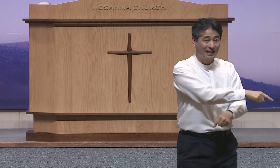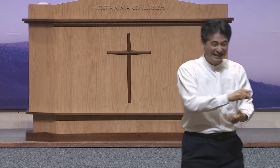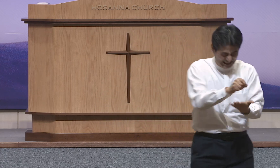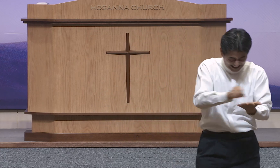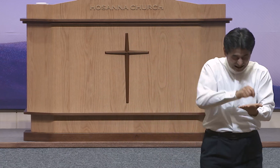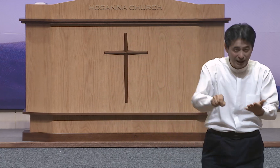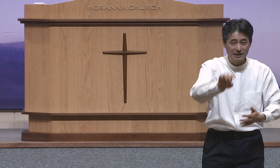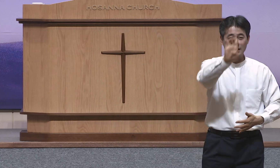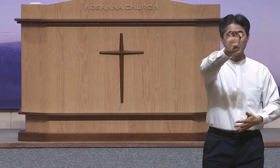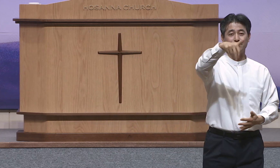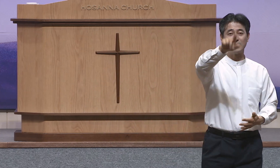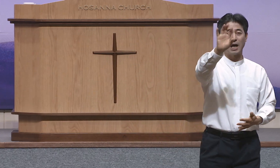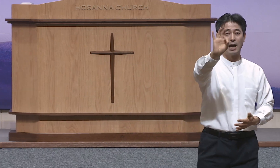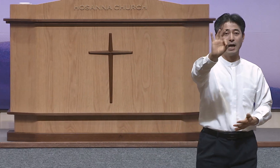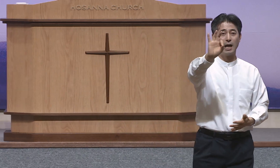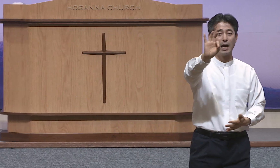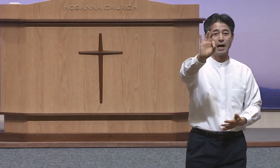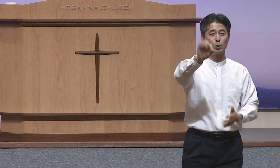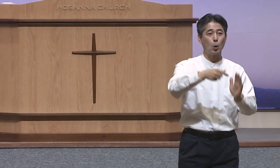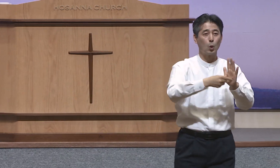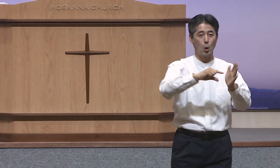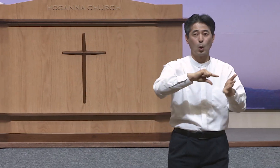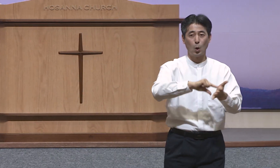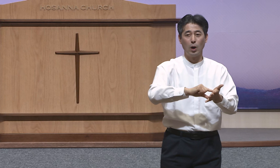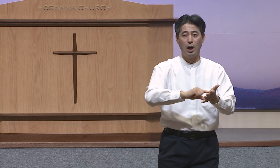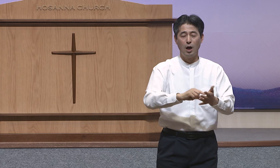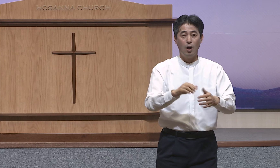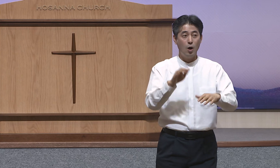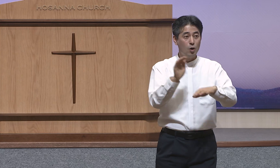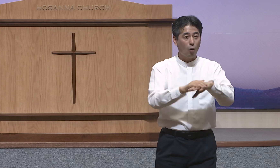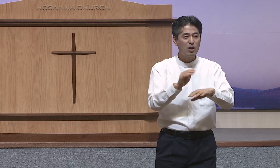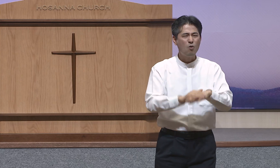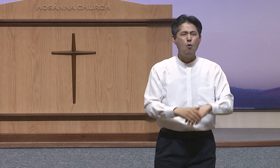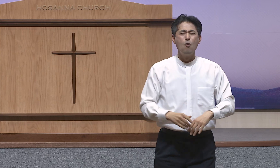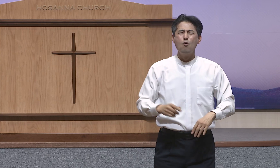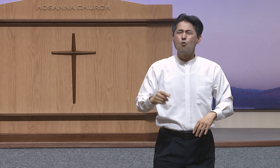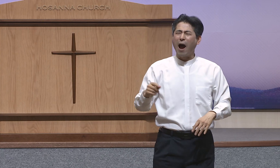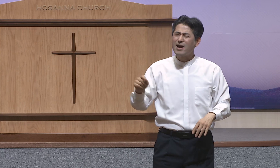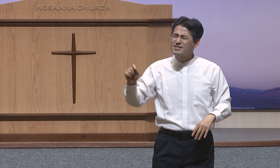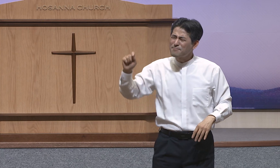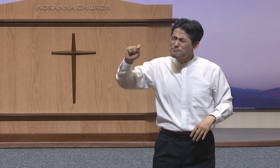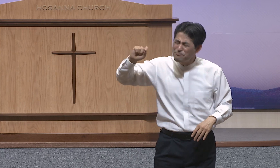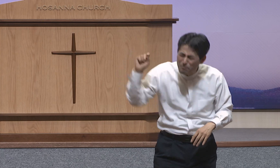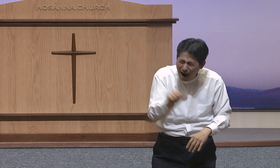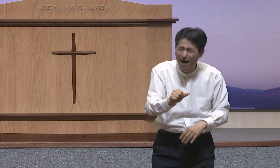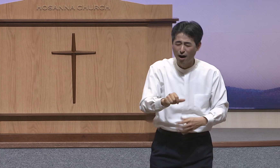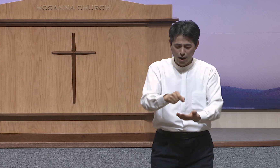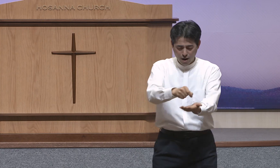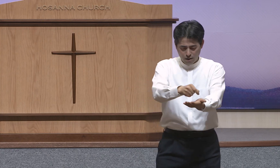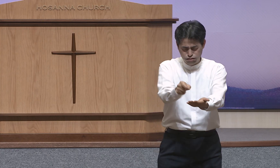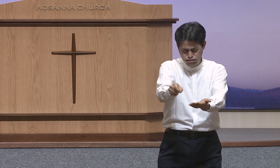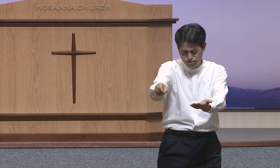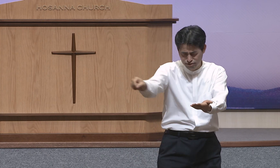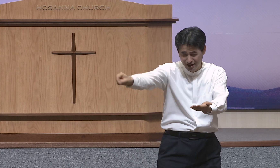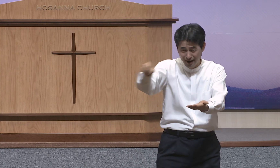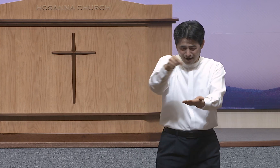2시간 동안 40장의 A4 40장 정도를 손으로 엄청나게 빠른 속도로 다